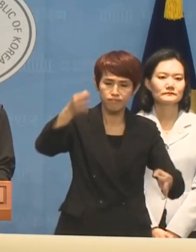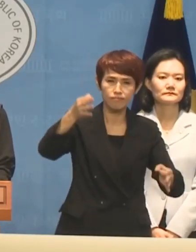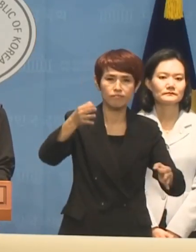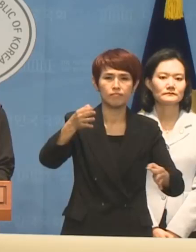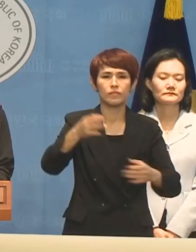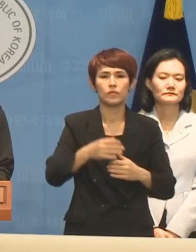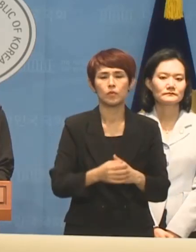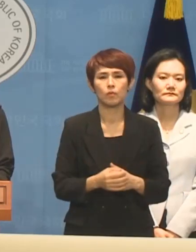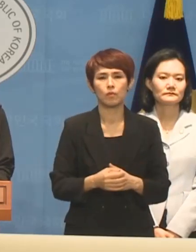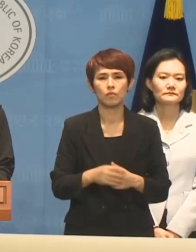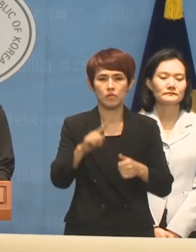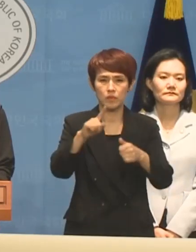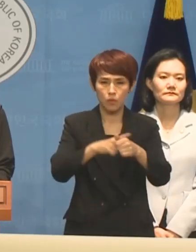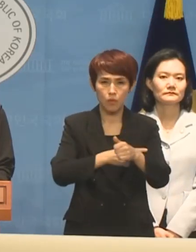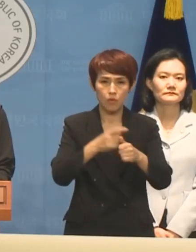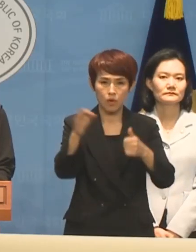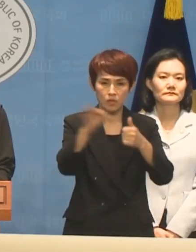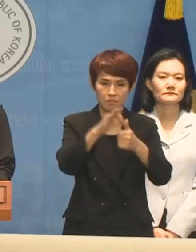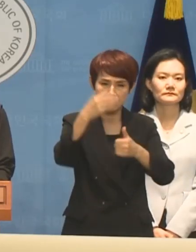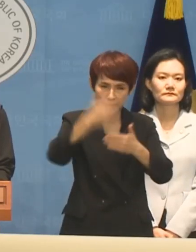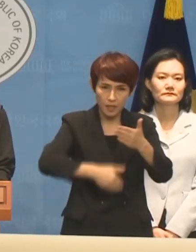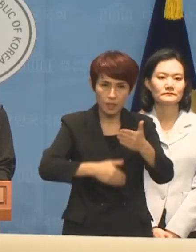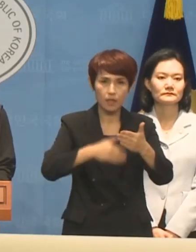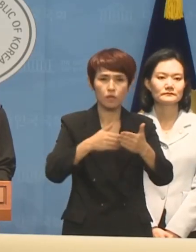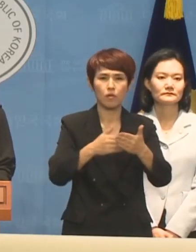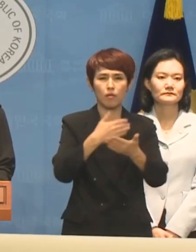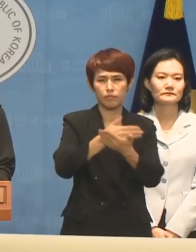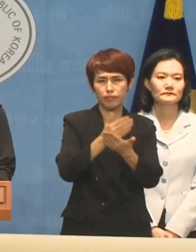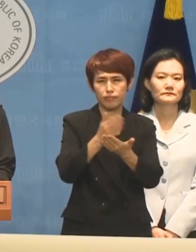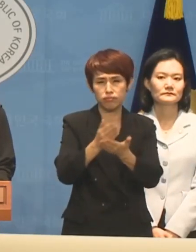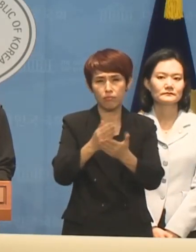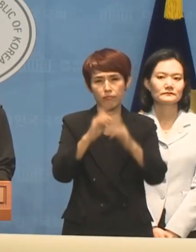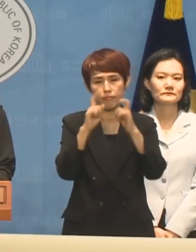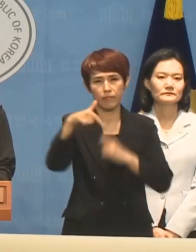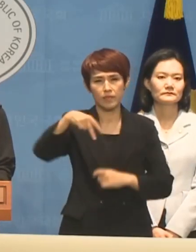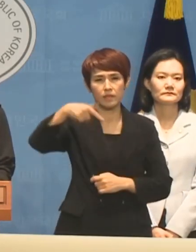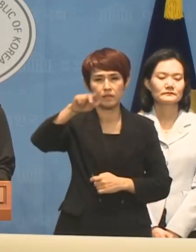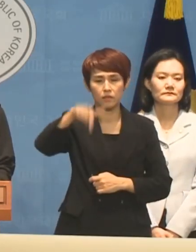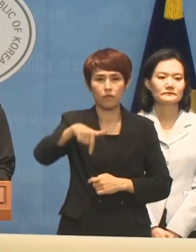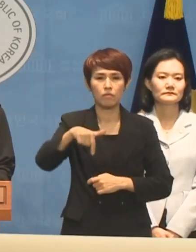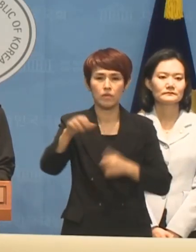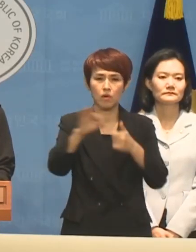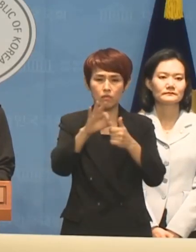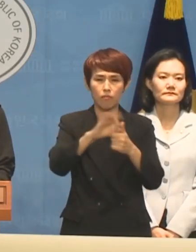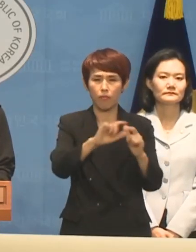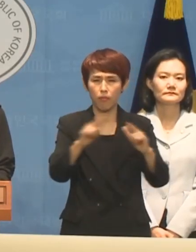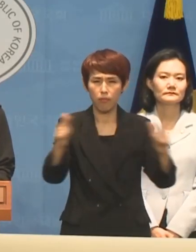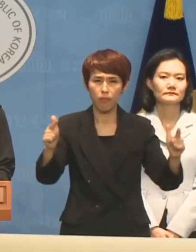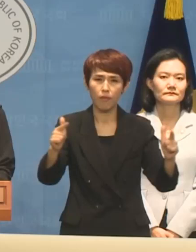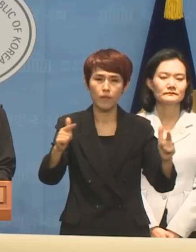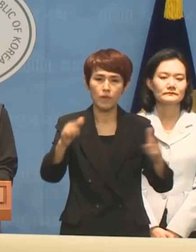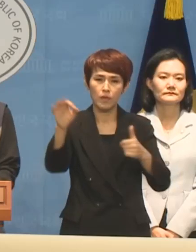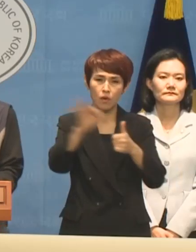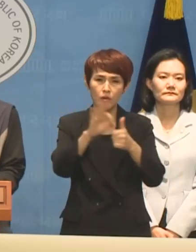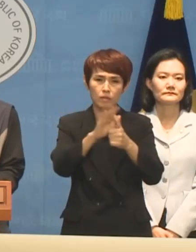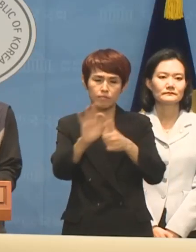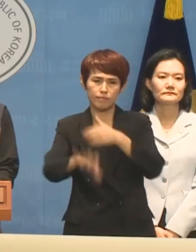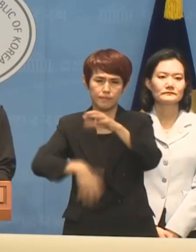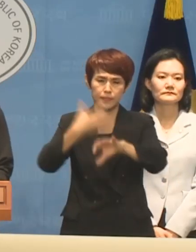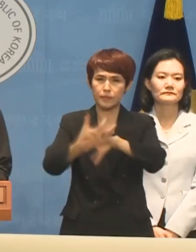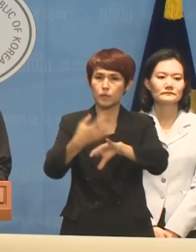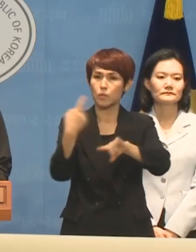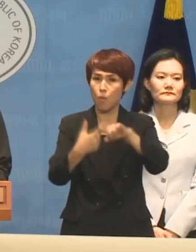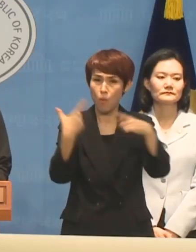자동 연금 삭감장치, 계층별 다침체계, 사적 연금 활성화 등 사실상 연금 쿠데타